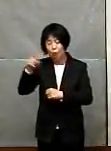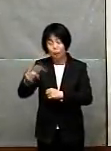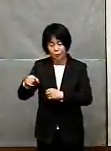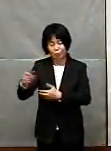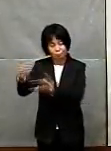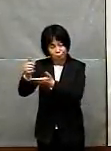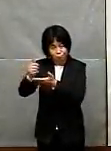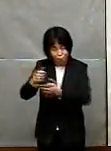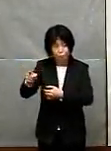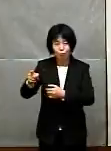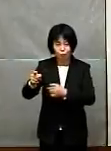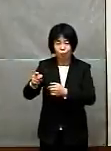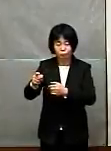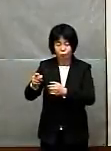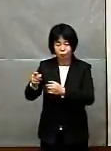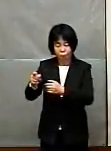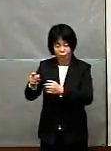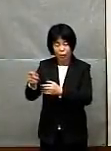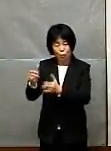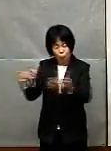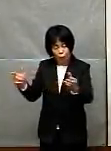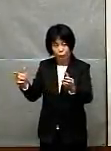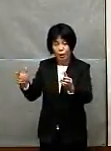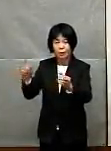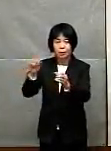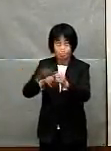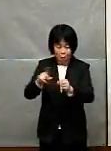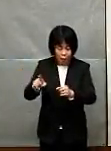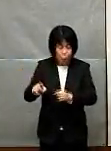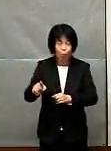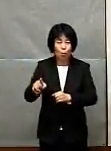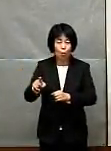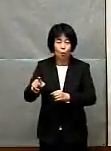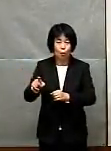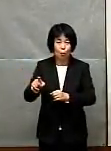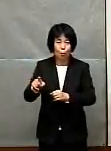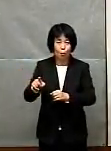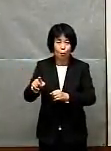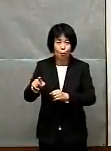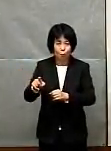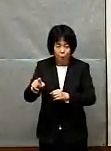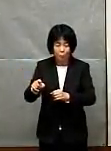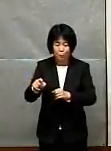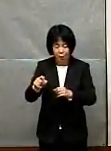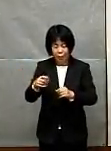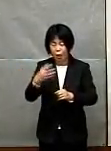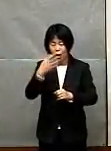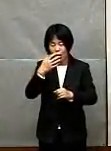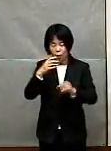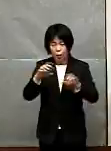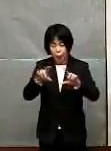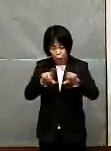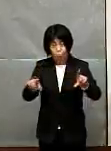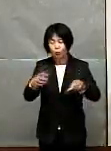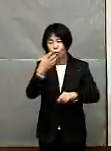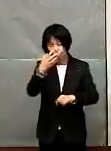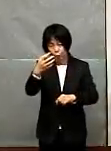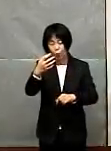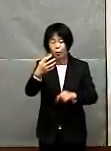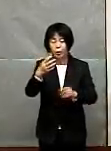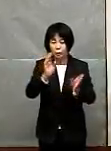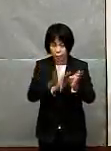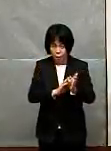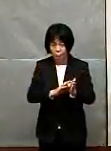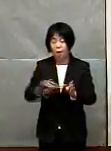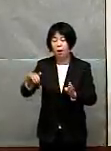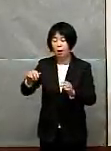観光立県を掲げておりますし、インバウンドを考えた場合にはやはり、フル規格や、それからその空港という